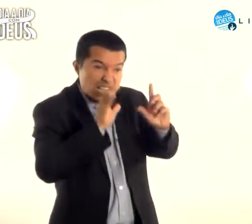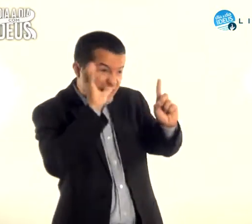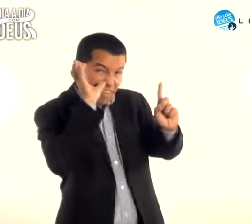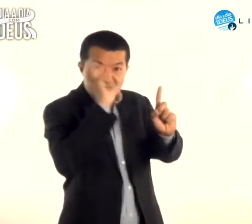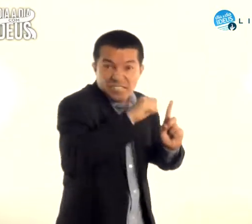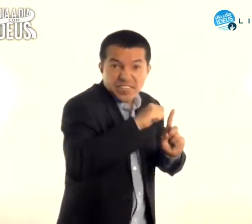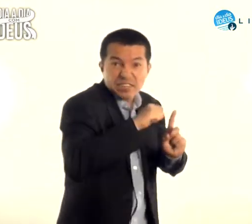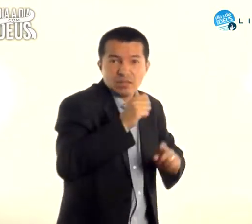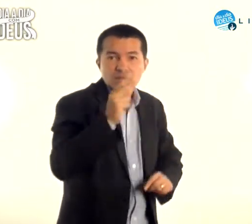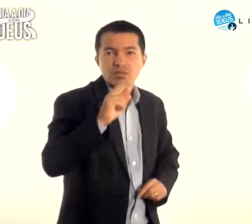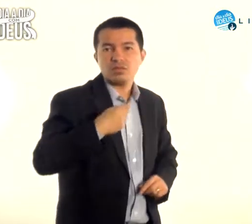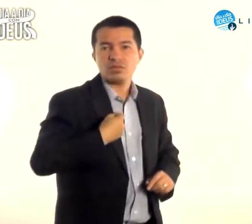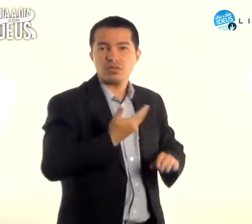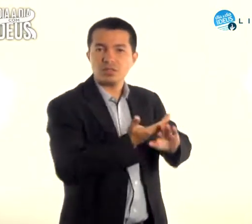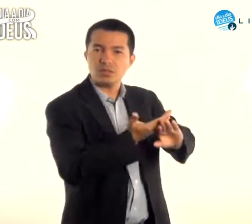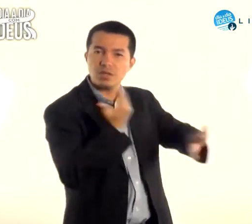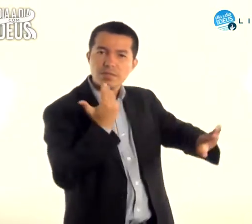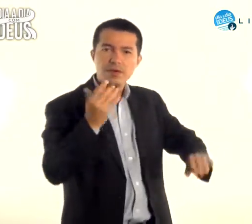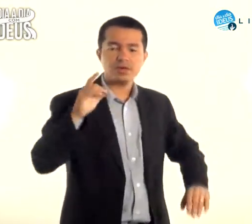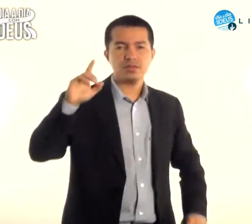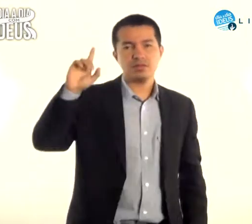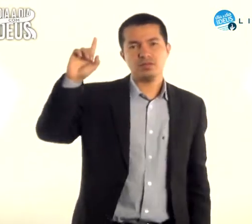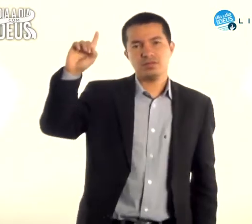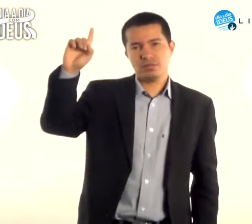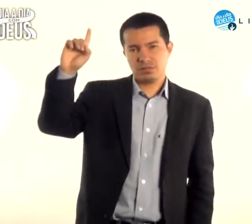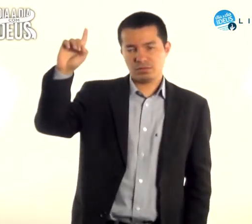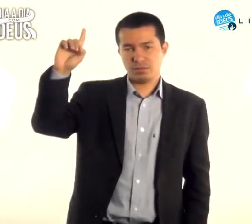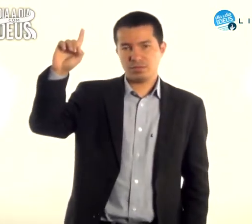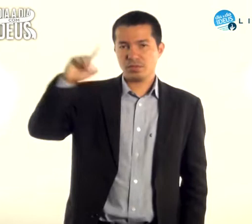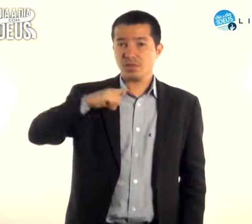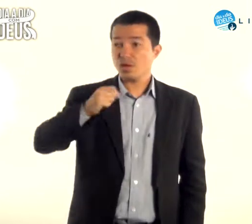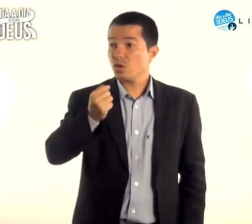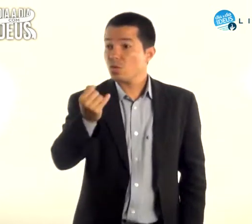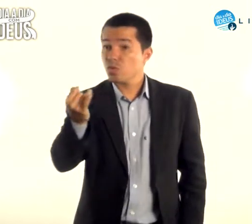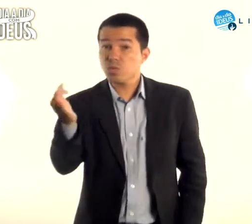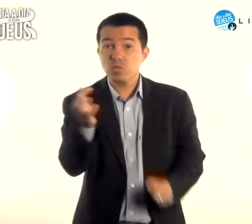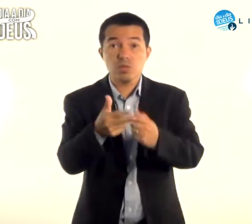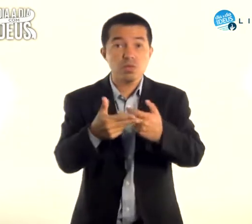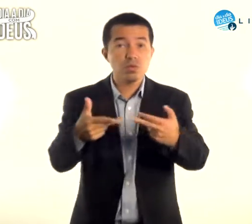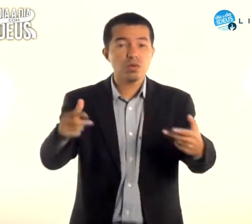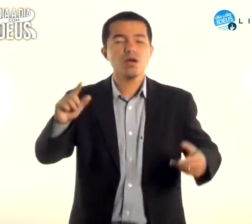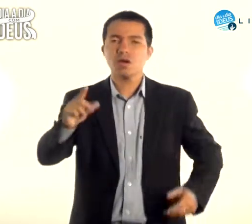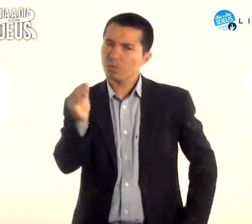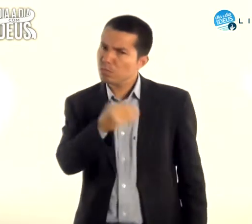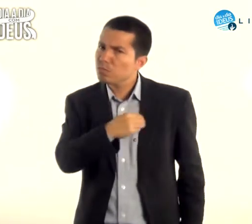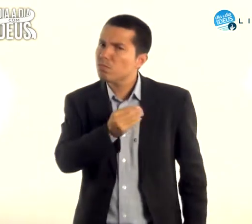te afastando de Deus. Alguns deles são pecado em si mesmos,